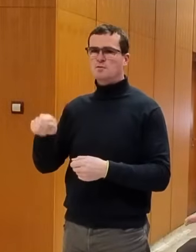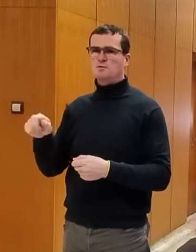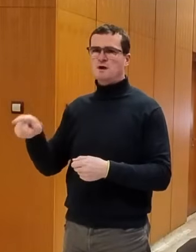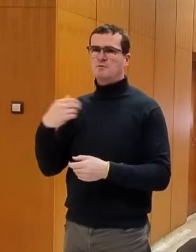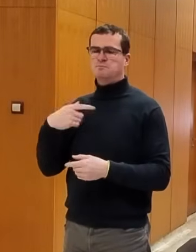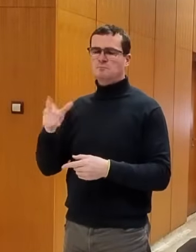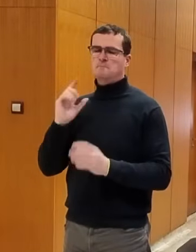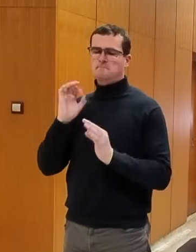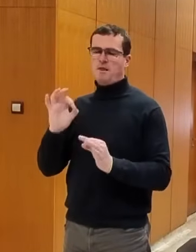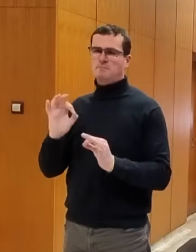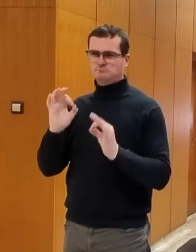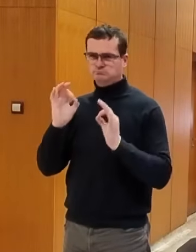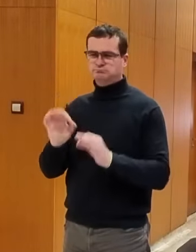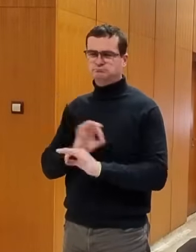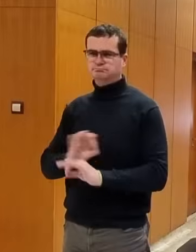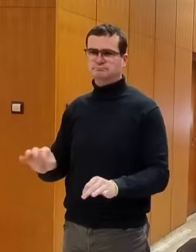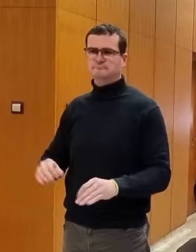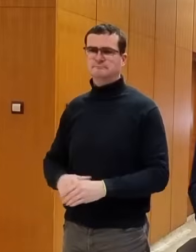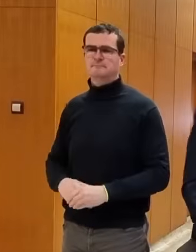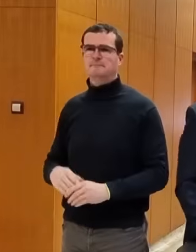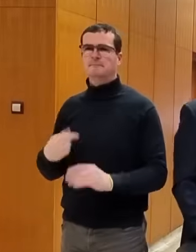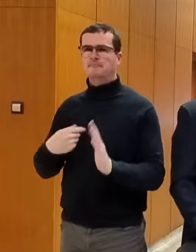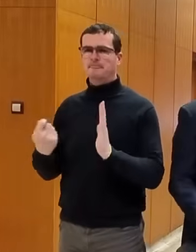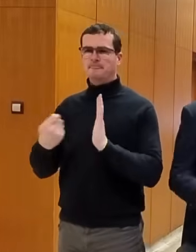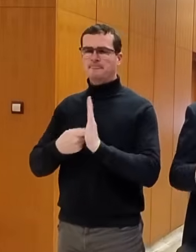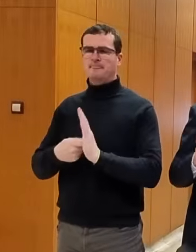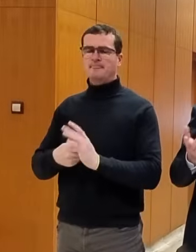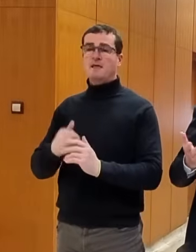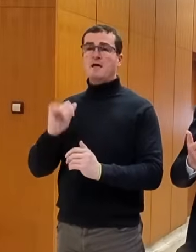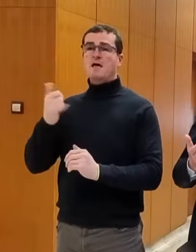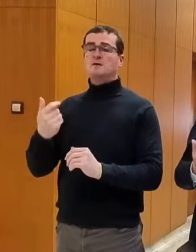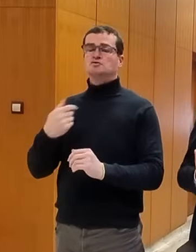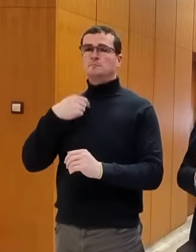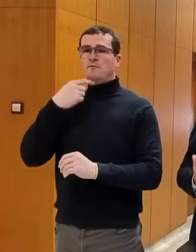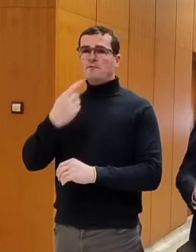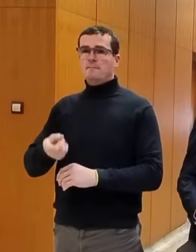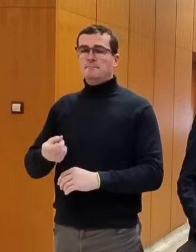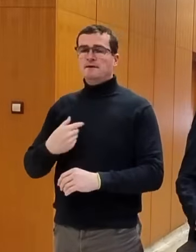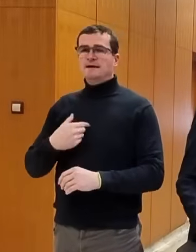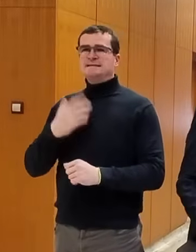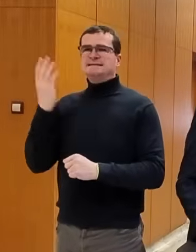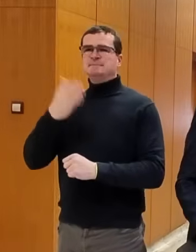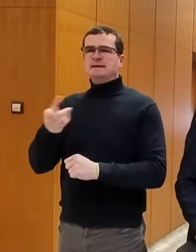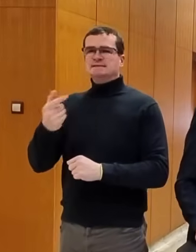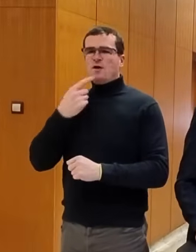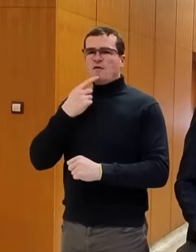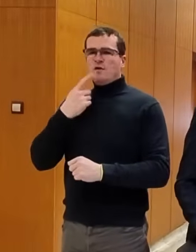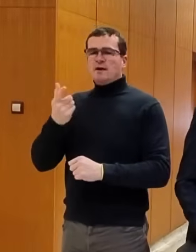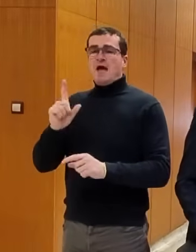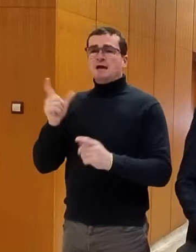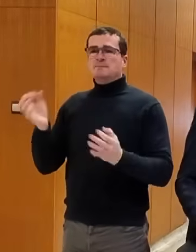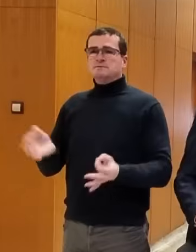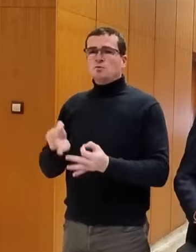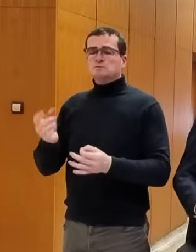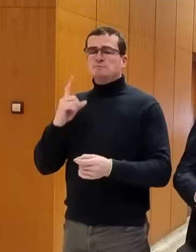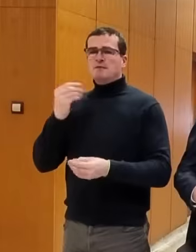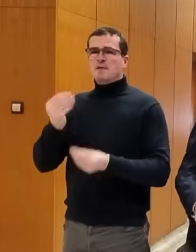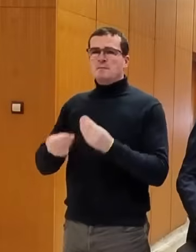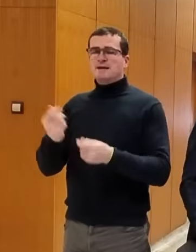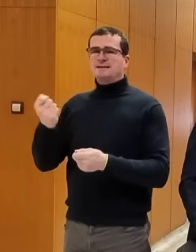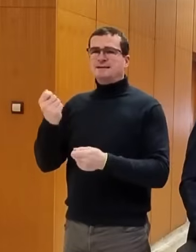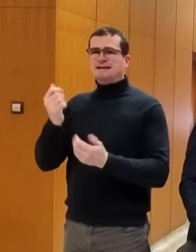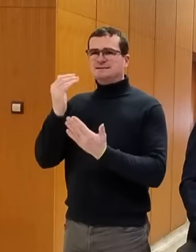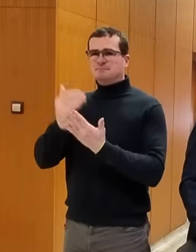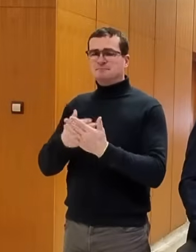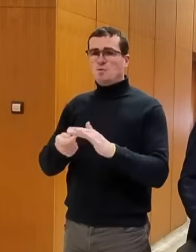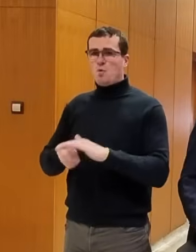prokuratúra. Čiže toto by malo byť vyriešené. By som doplnil. A ešte by som chcel povedať, že smernica, ktorá hovorí o tom, že akým spôsobom majú byť napríklad trestné